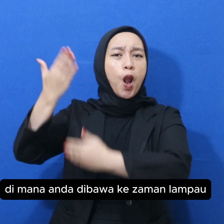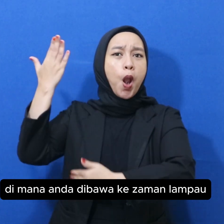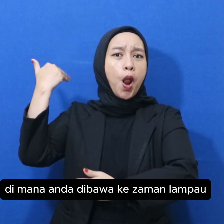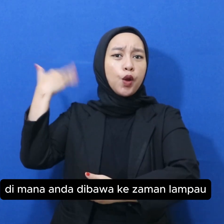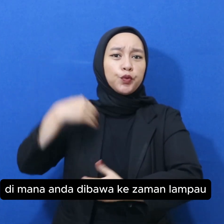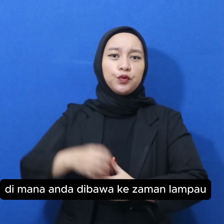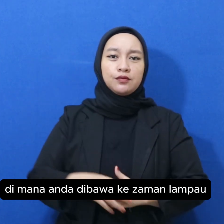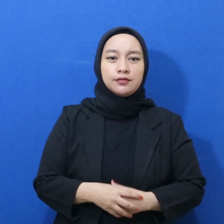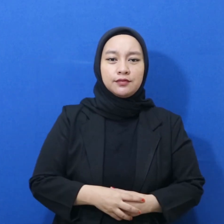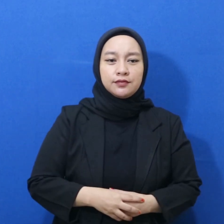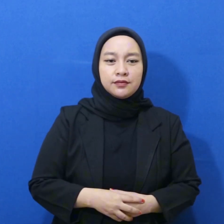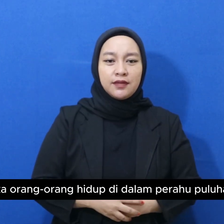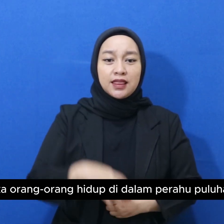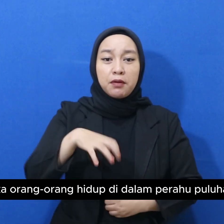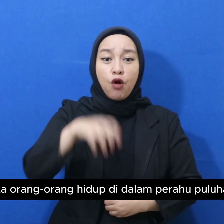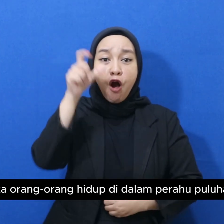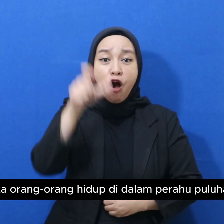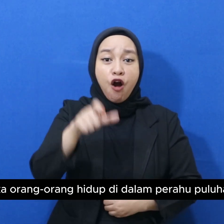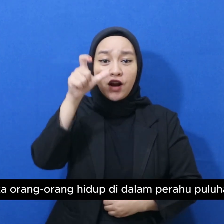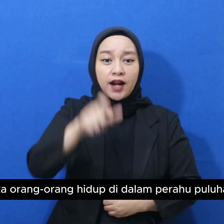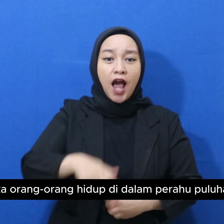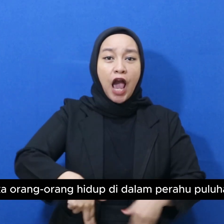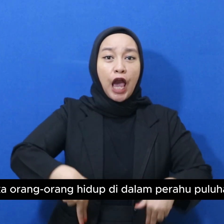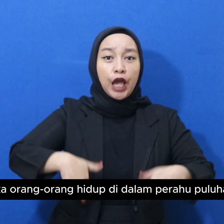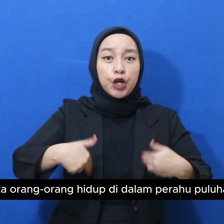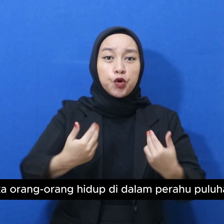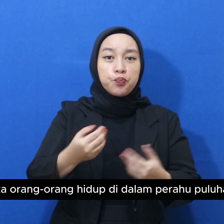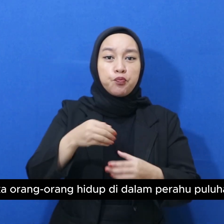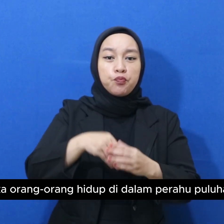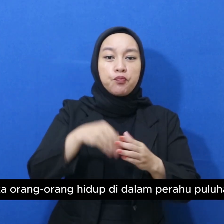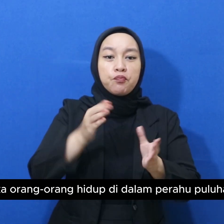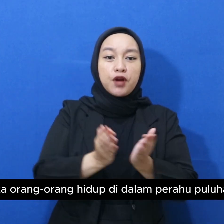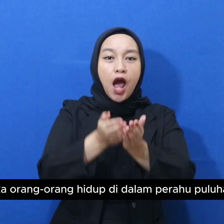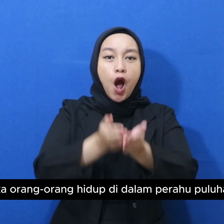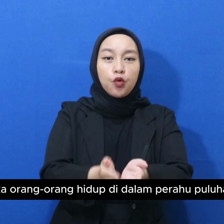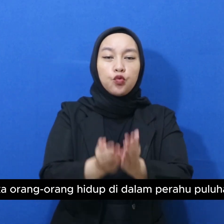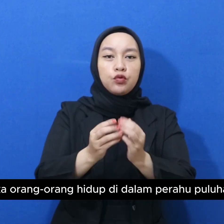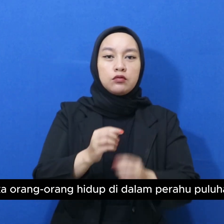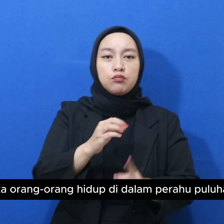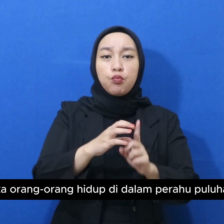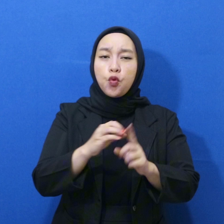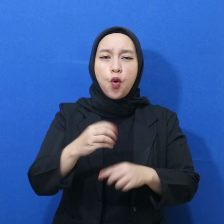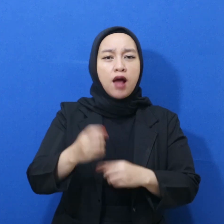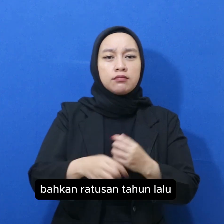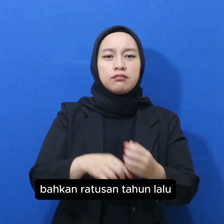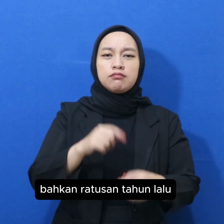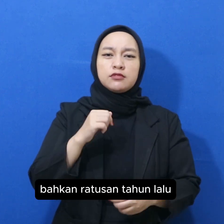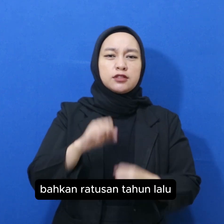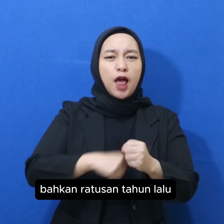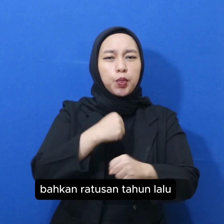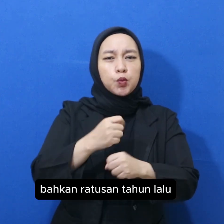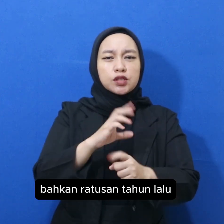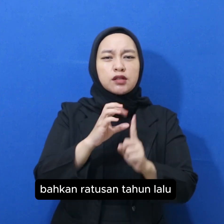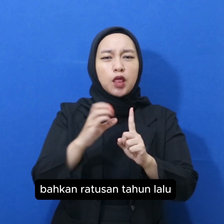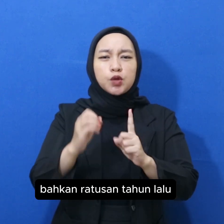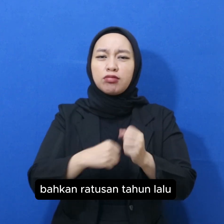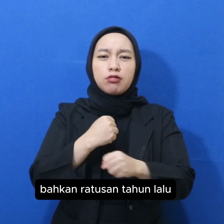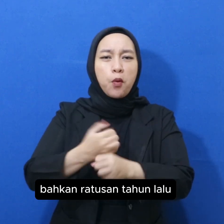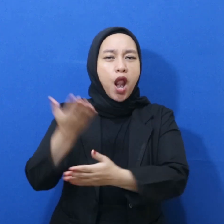zaman lampau ketika orang-orang hidup di dalam perahu, puluhan, bahkan ratusan tahun lalu.